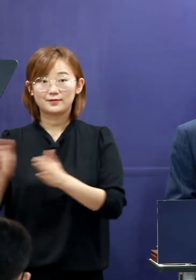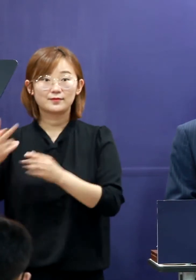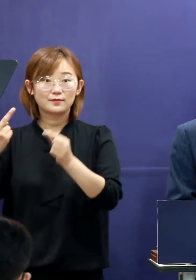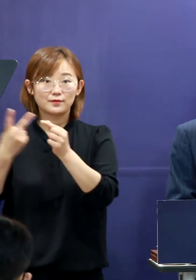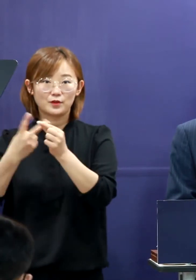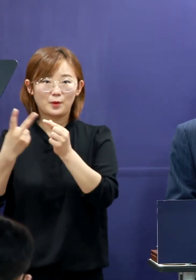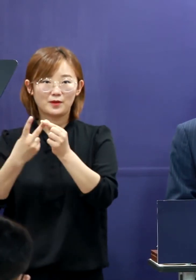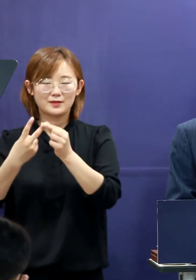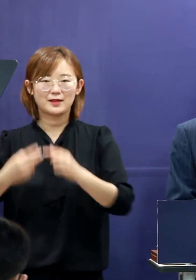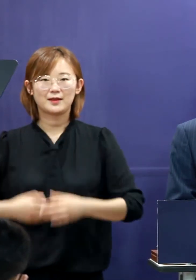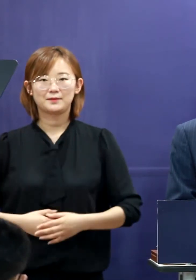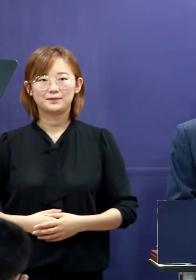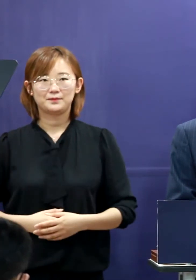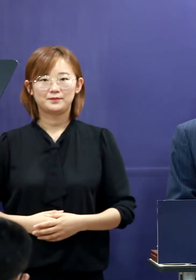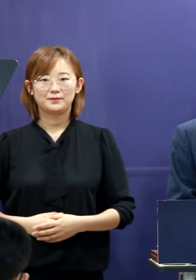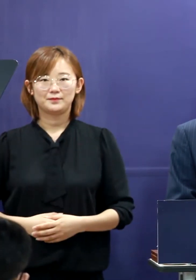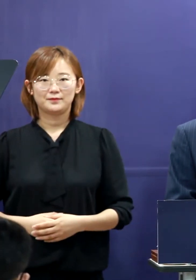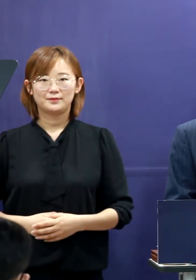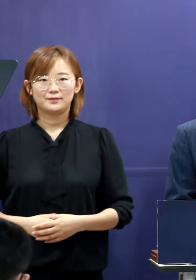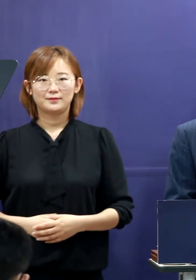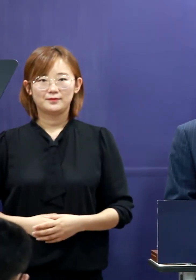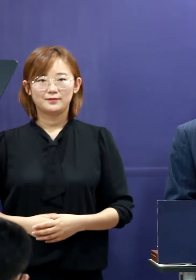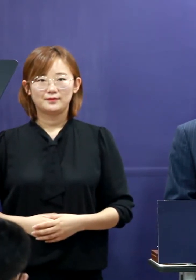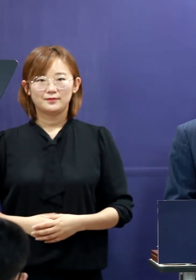아마도 지난